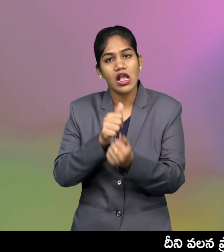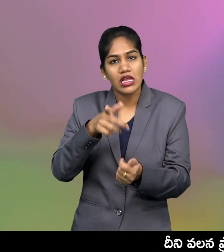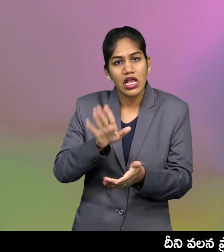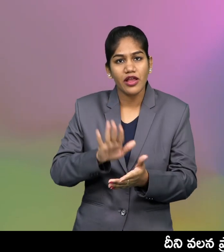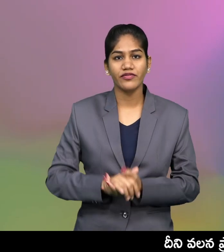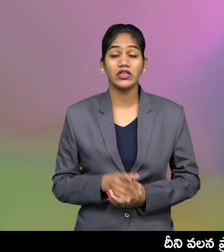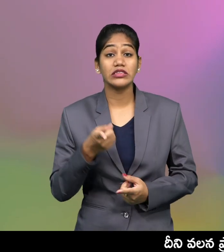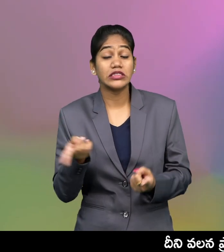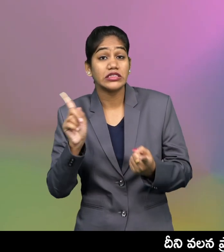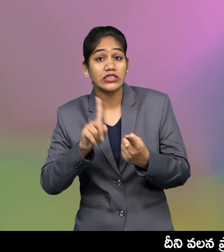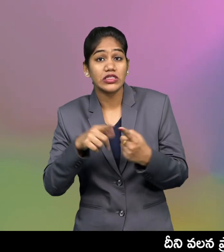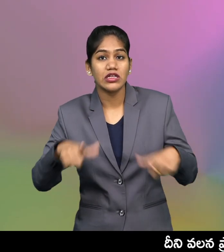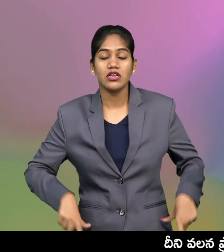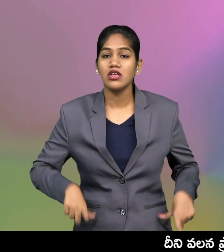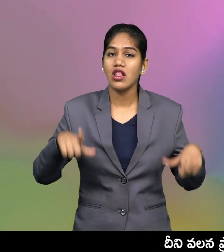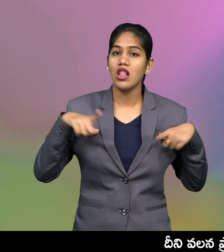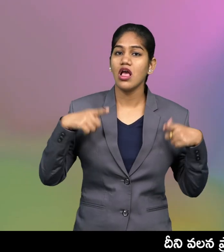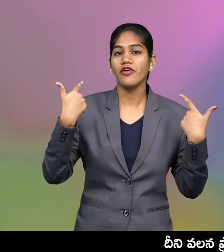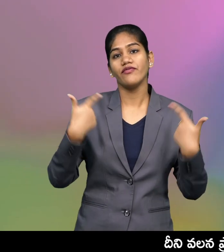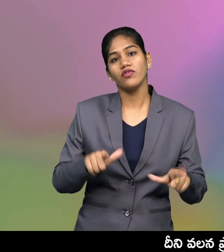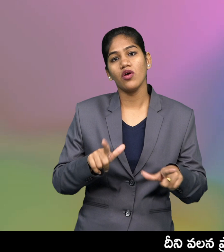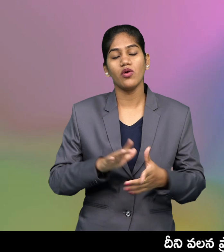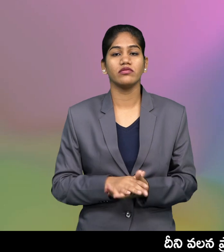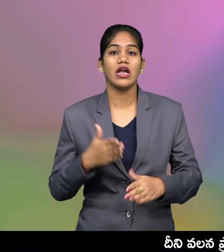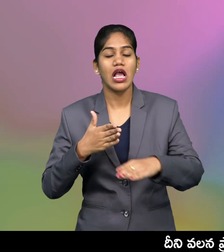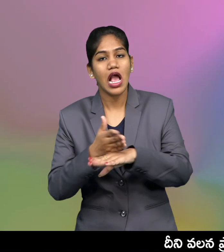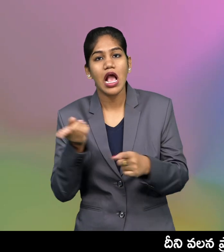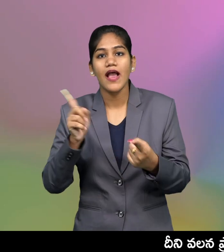దీనివలన ప్రాణనష్టం మరియు గాయాలు సంభవిస్తాయి.